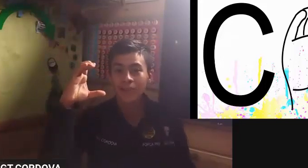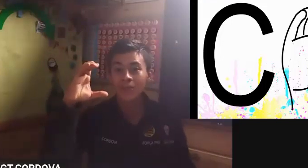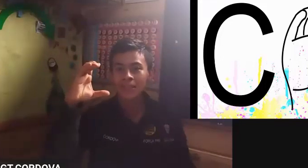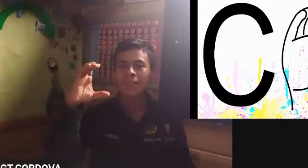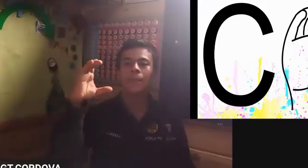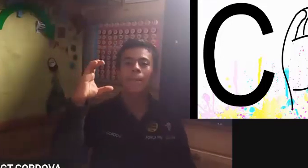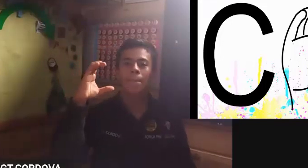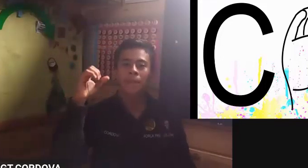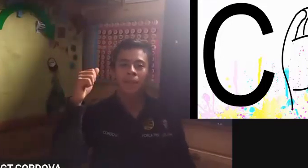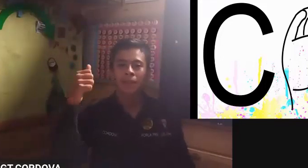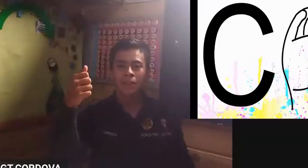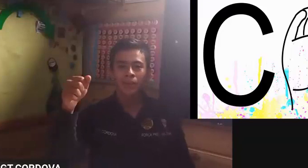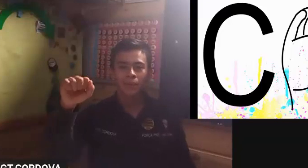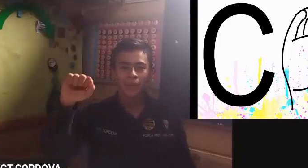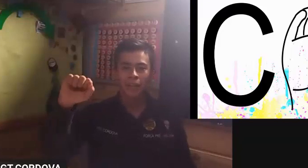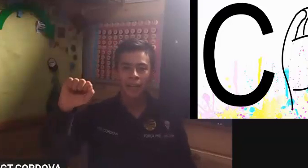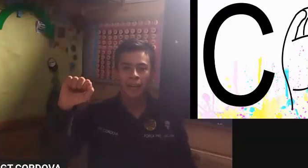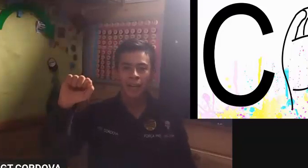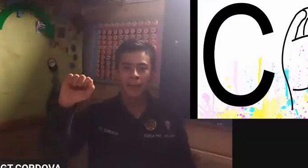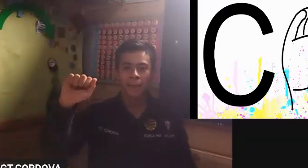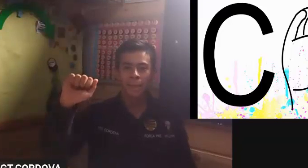o C. Então, A,